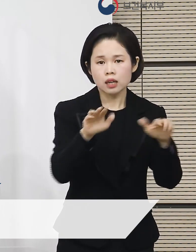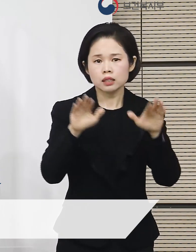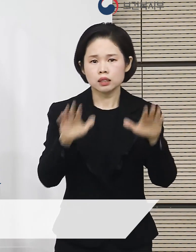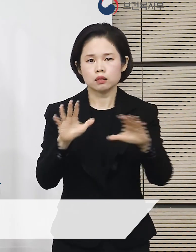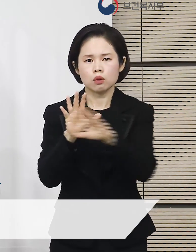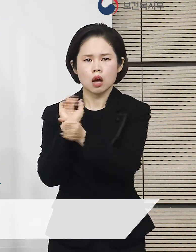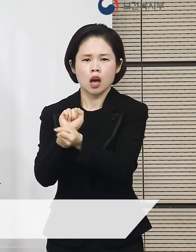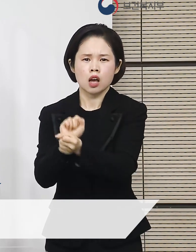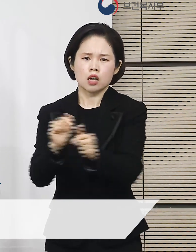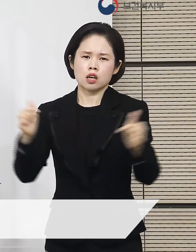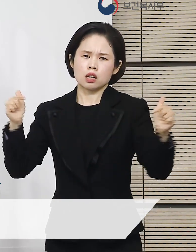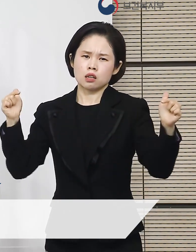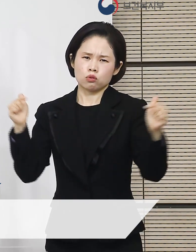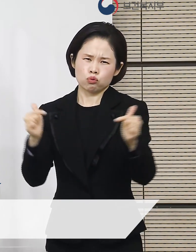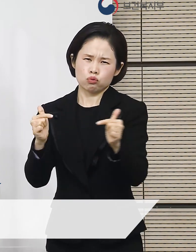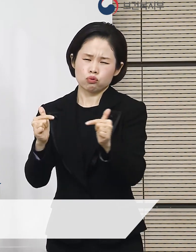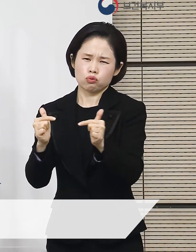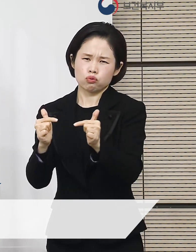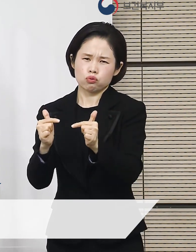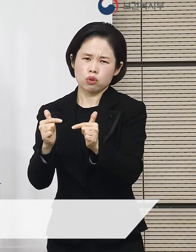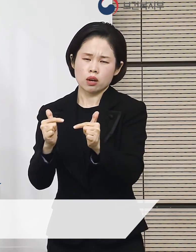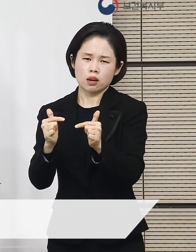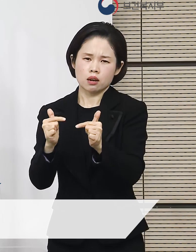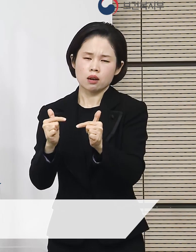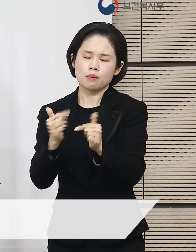억제하고 반전을 기대할 수 있을 것입니다.